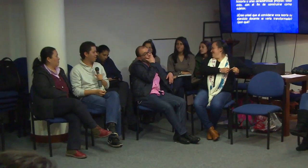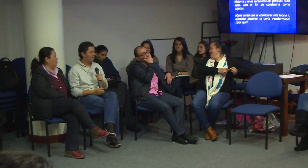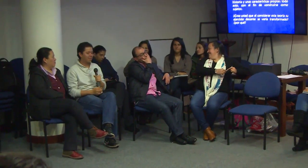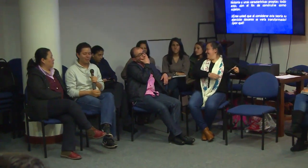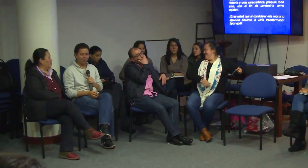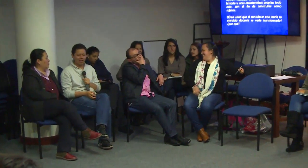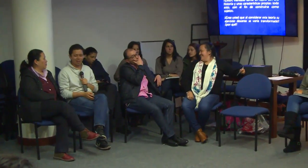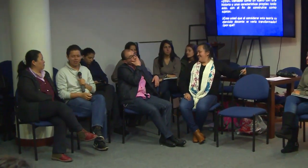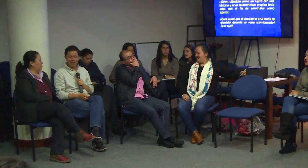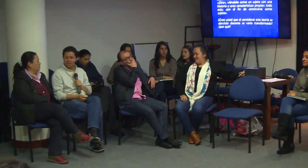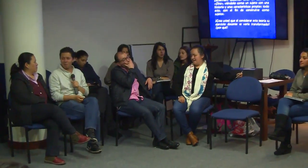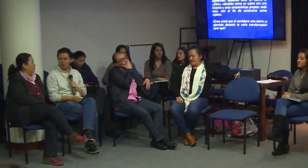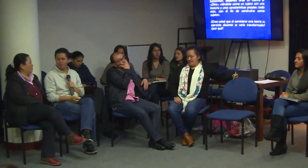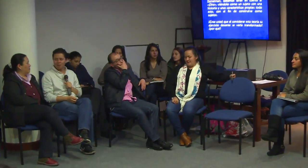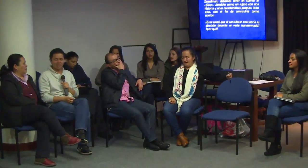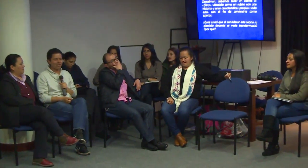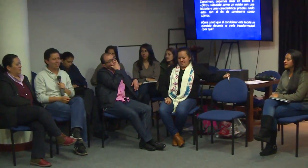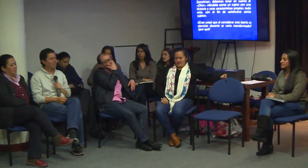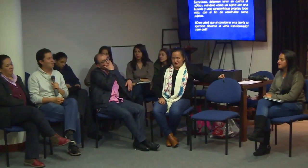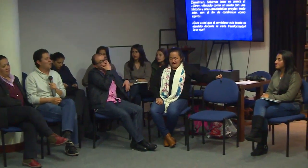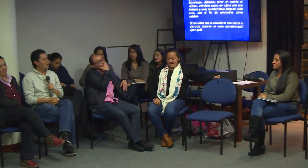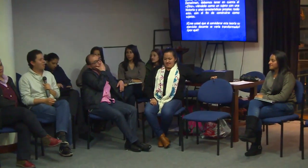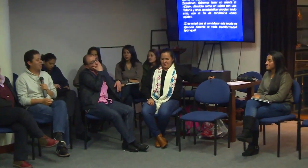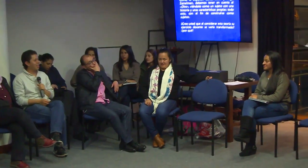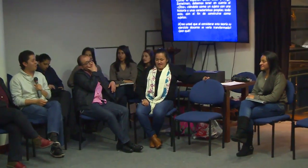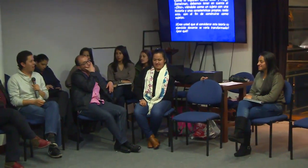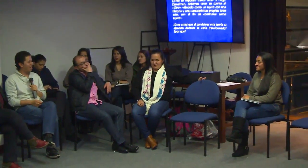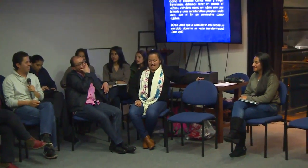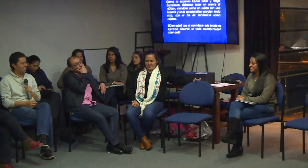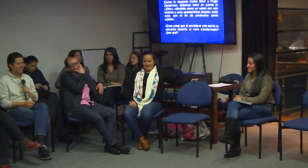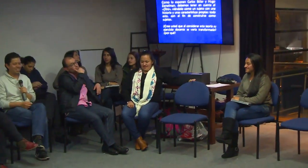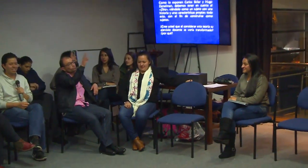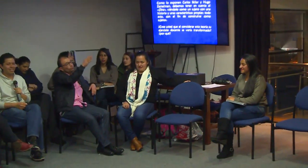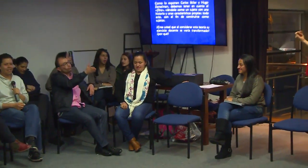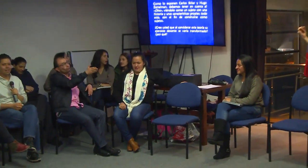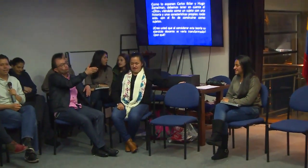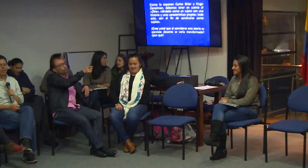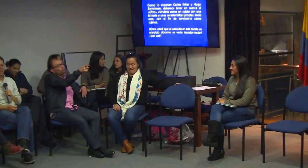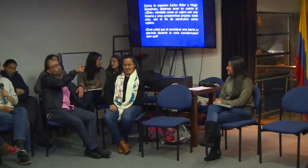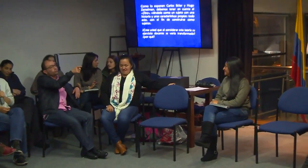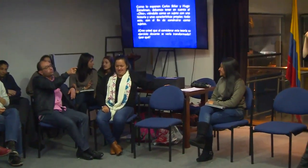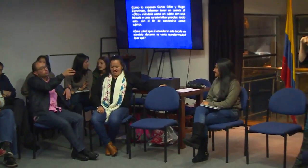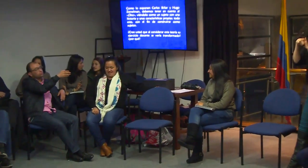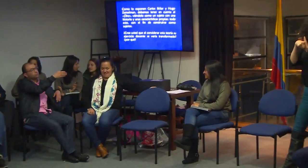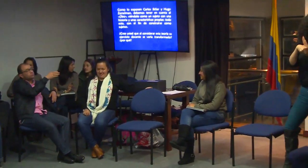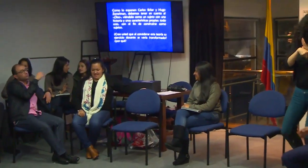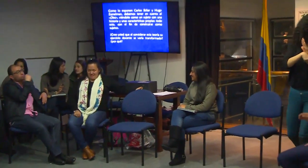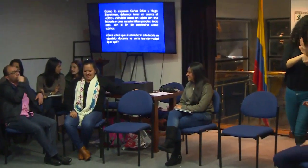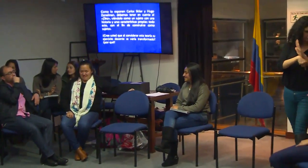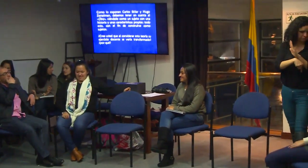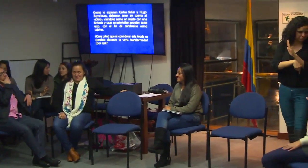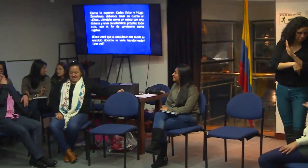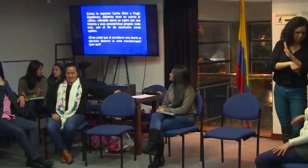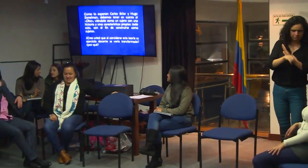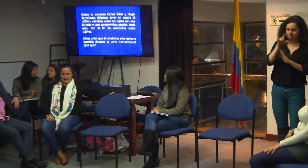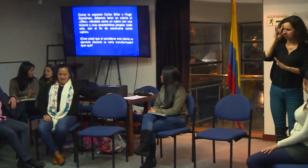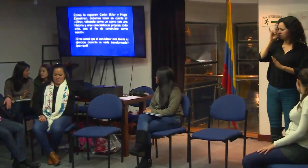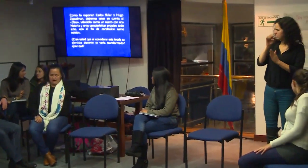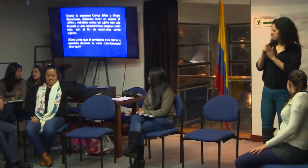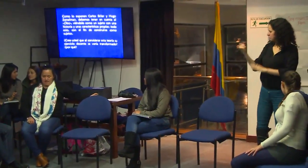bueno, insisto que nos están haciendo preguntas bastante complejas. Este ejercicio del